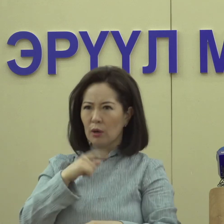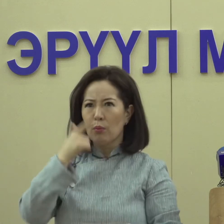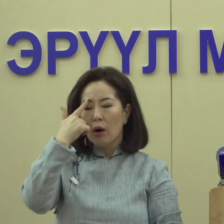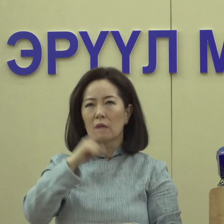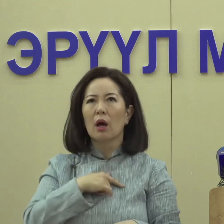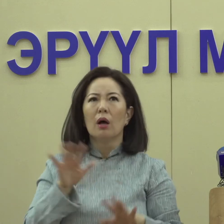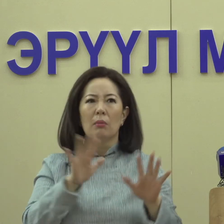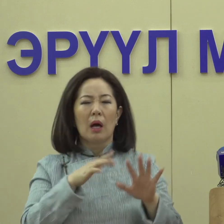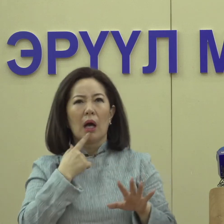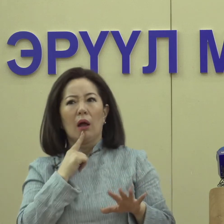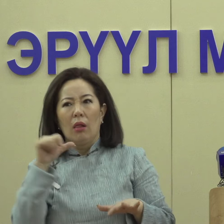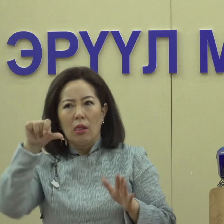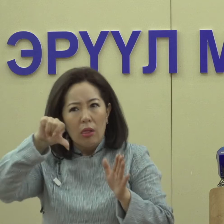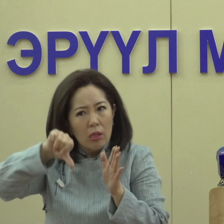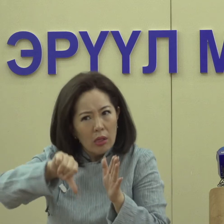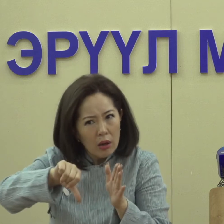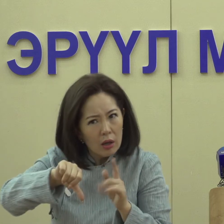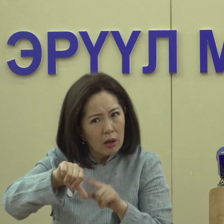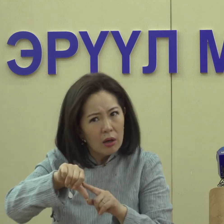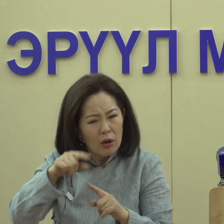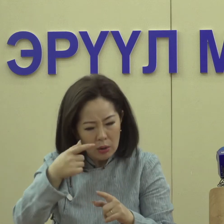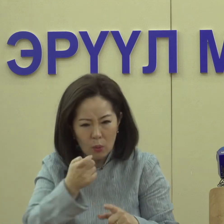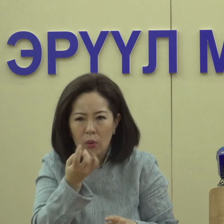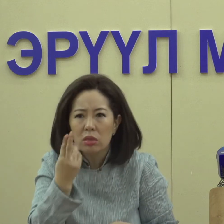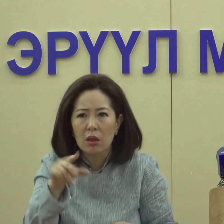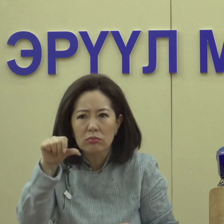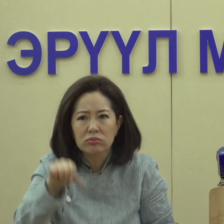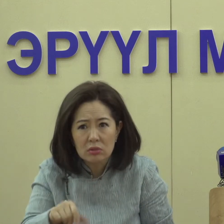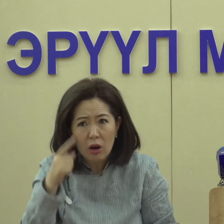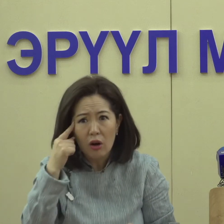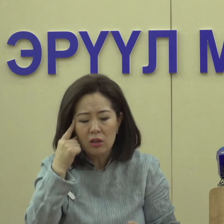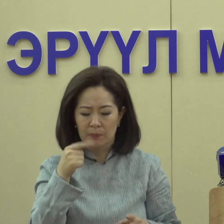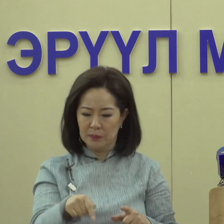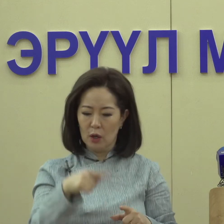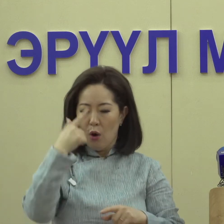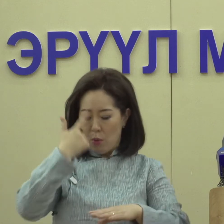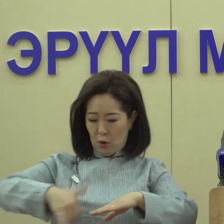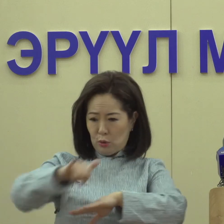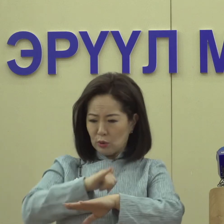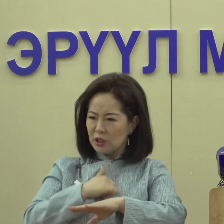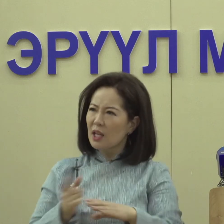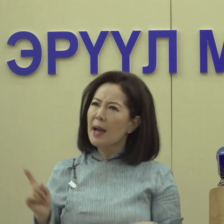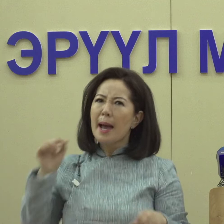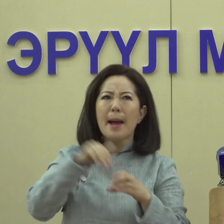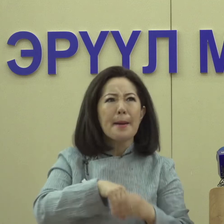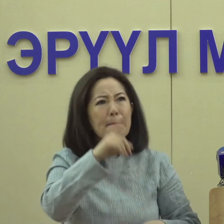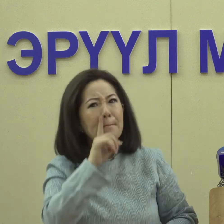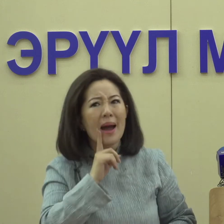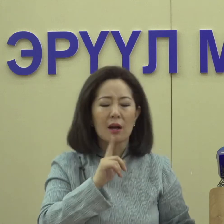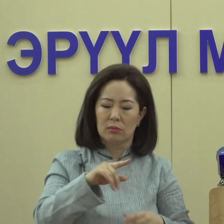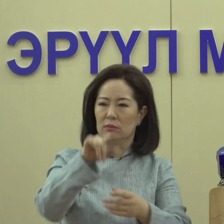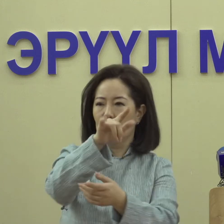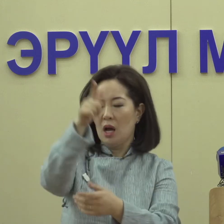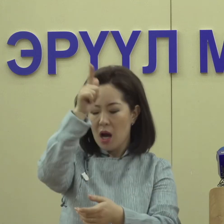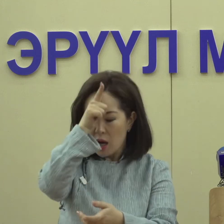эхэлж байгааг бас ойлгож байгаа бах. Тэгэхээр тэнд байгаа иргэдийн хувьд гэсэн хэрвээ их хоорондоо ирэх бол одоо Европын чиглэлийн Москва, Берлин